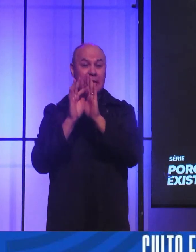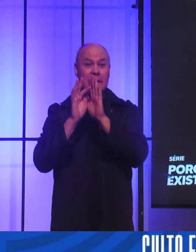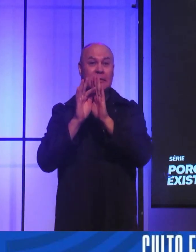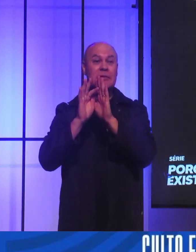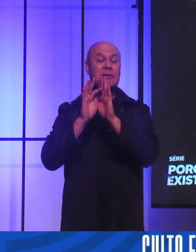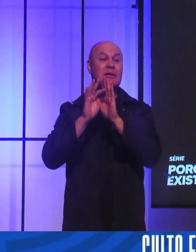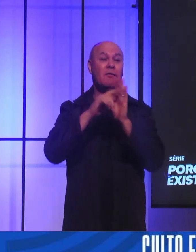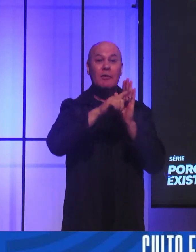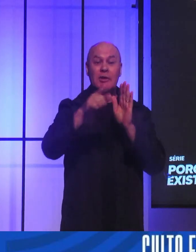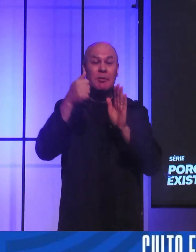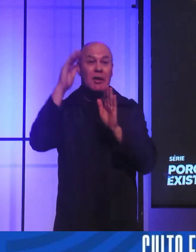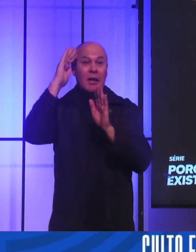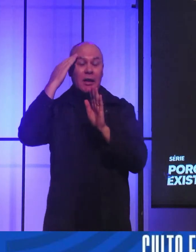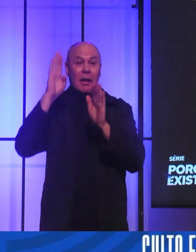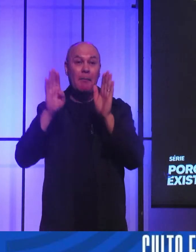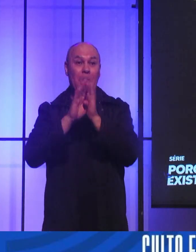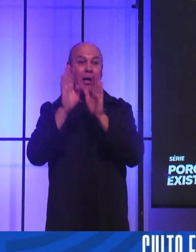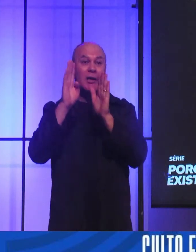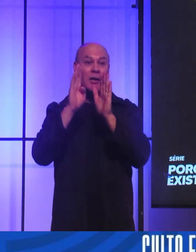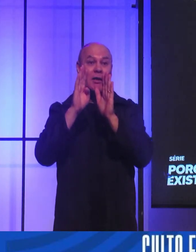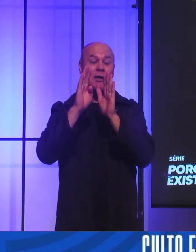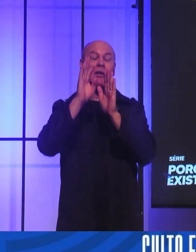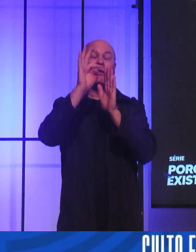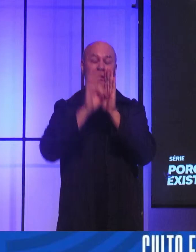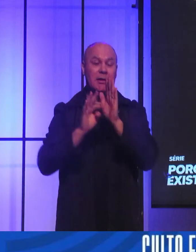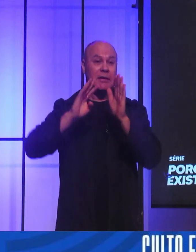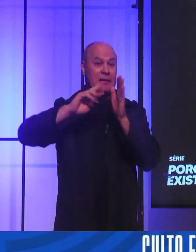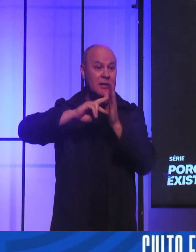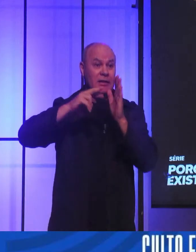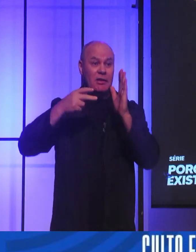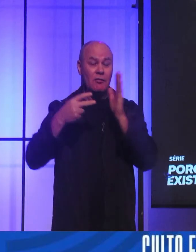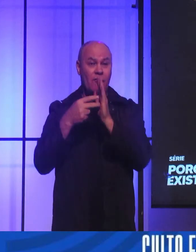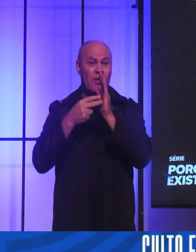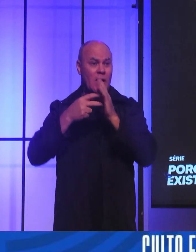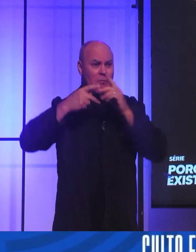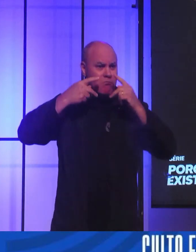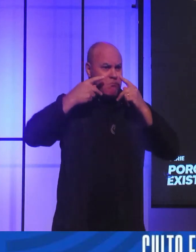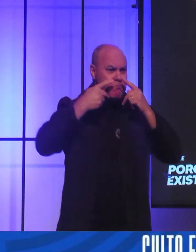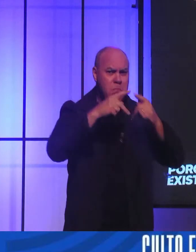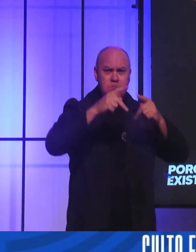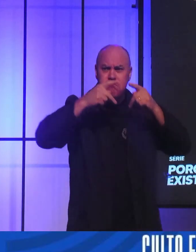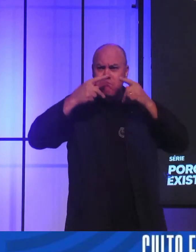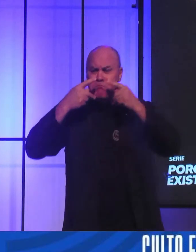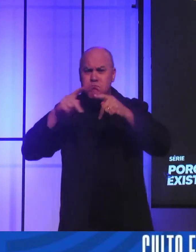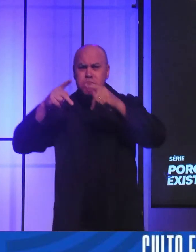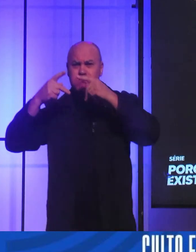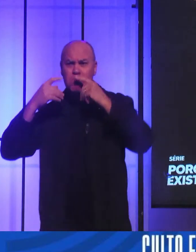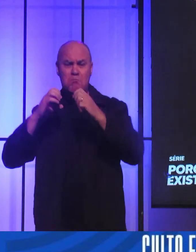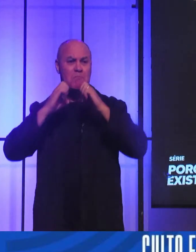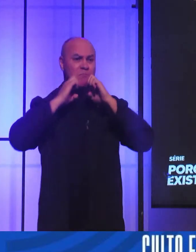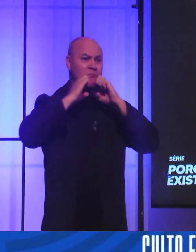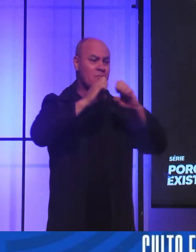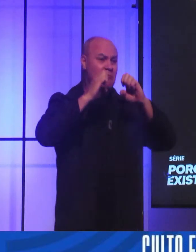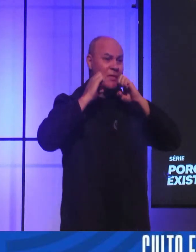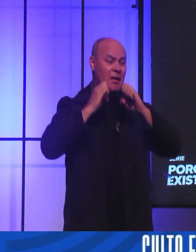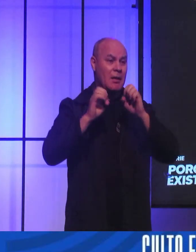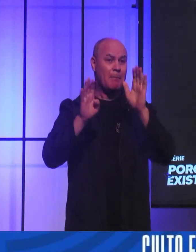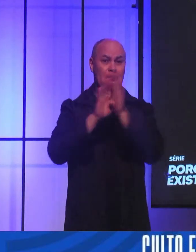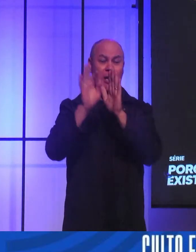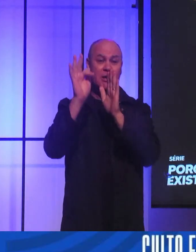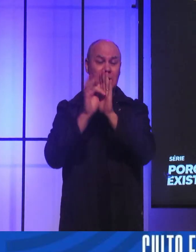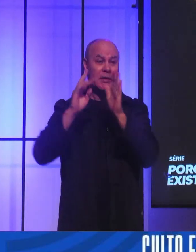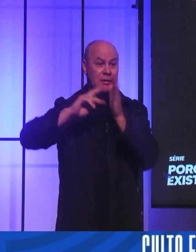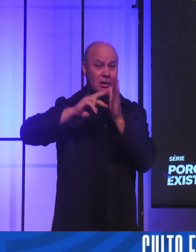outras pessoas. Por isso, se você entender isso, se você compreender isso, você vai perceber